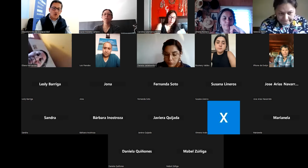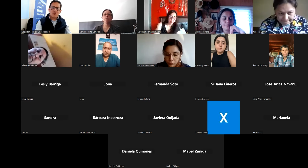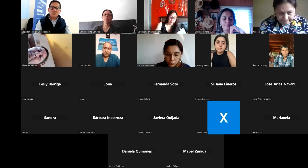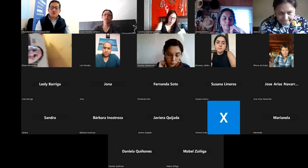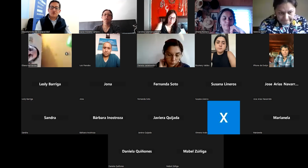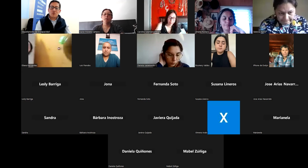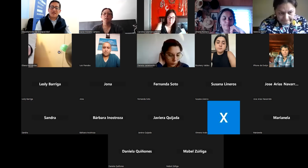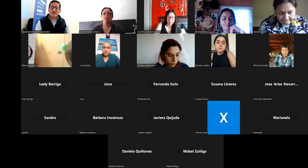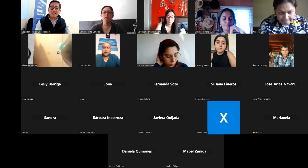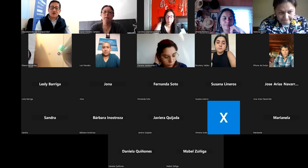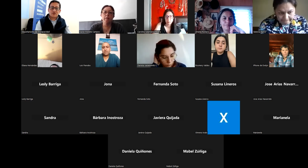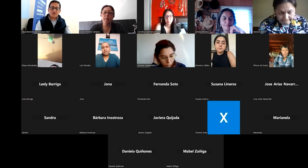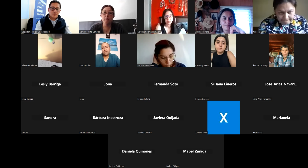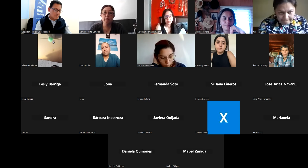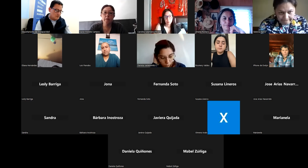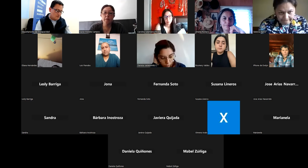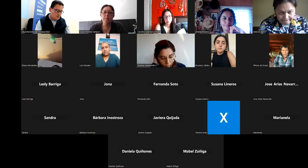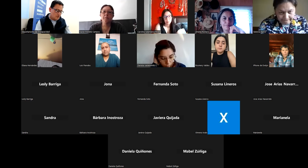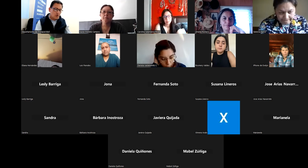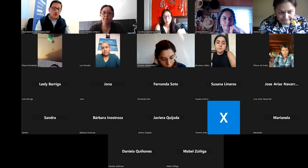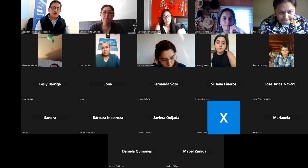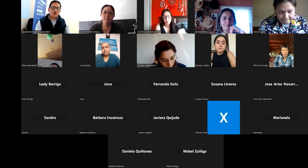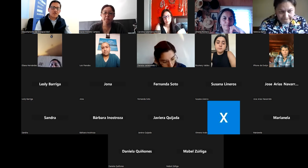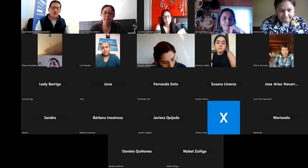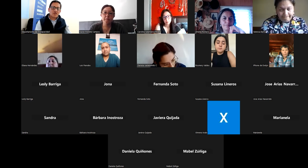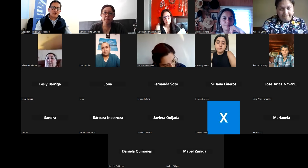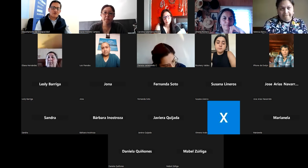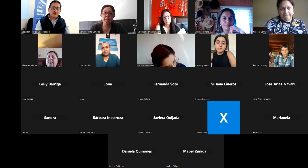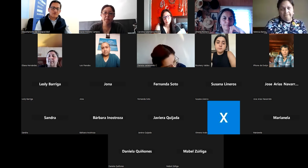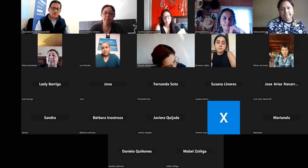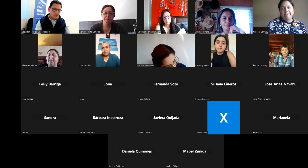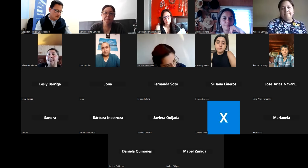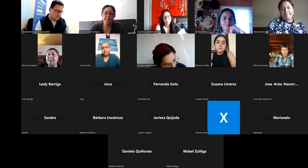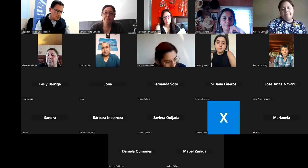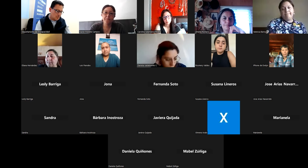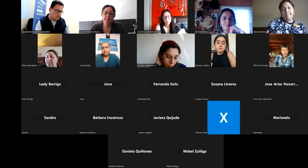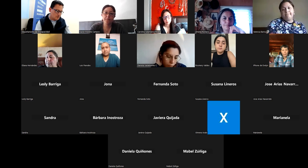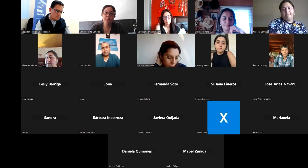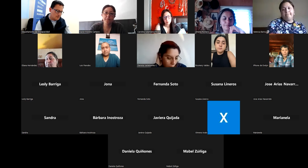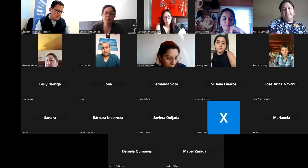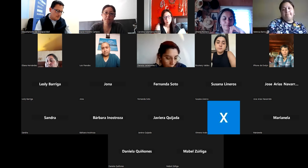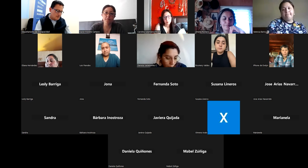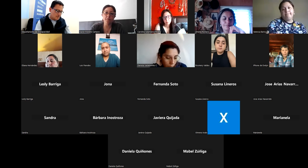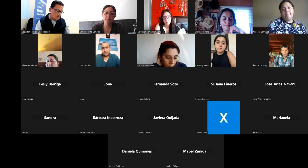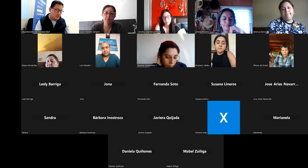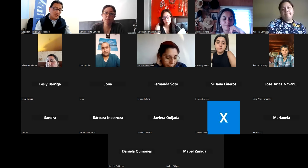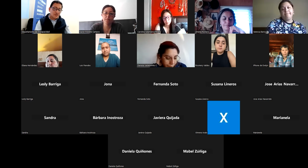todos los miembros los parentescos tío abuelo sobrino nieto patar nieto etc los estados